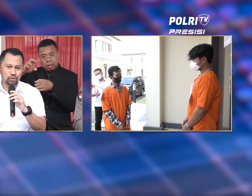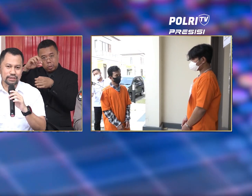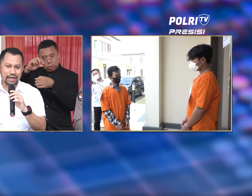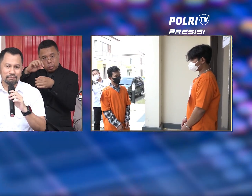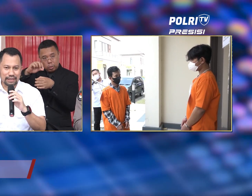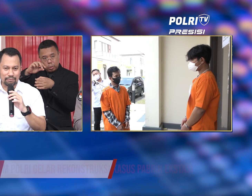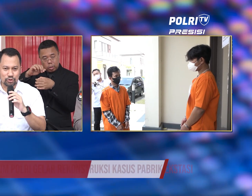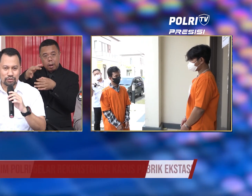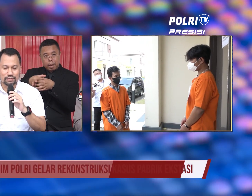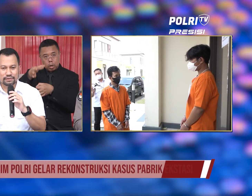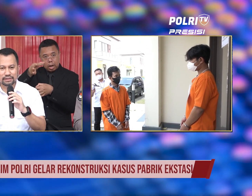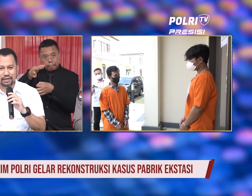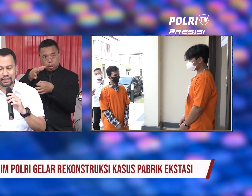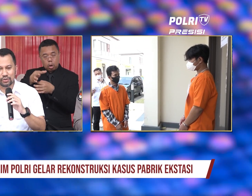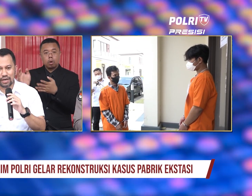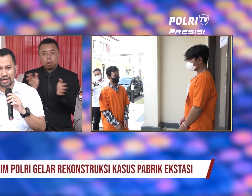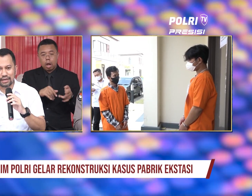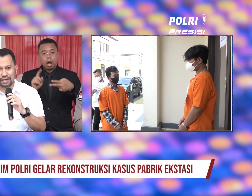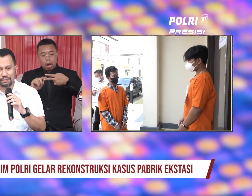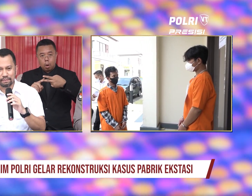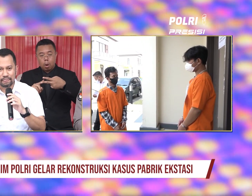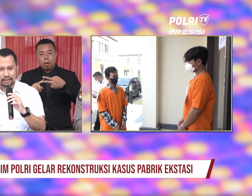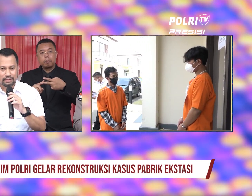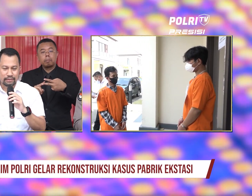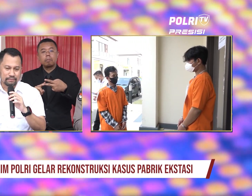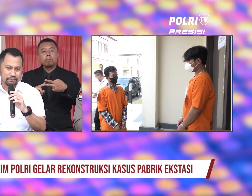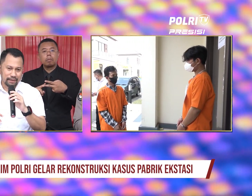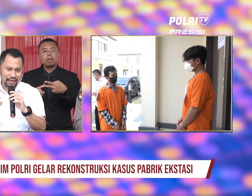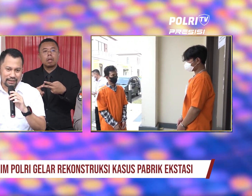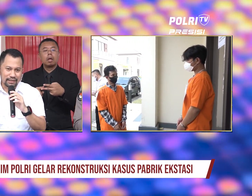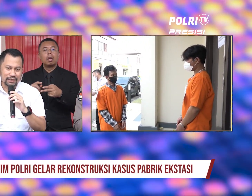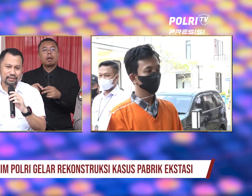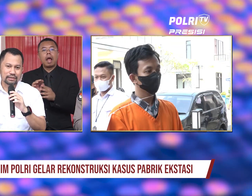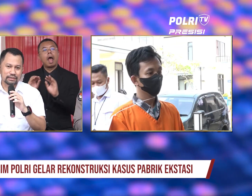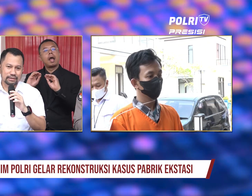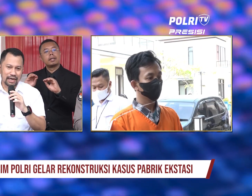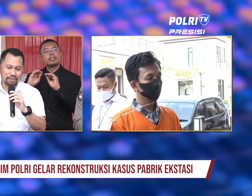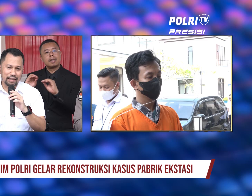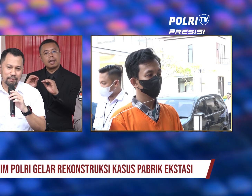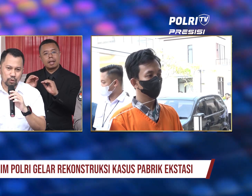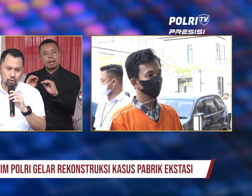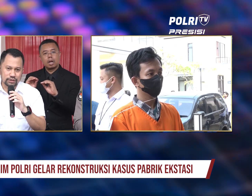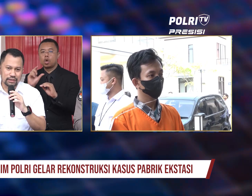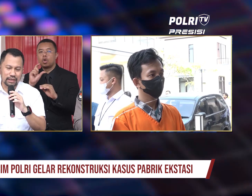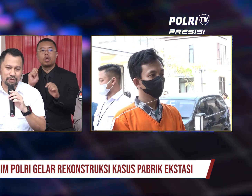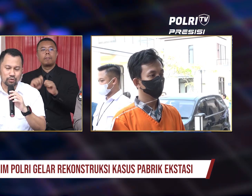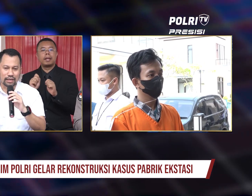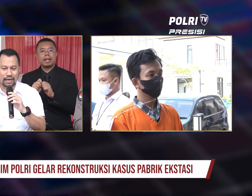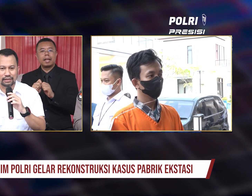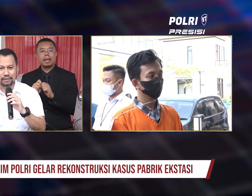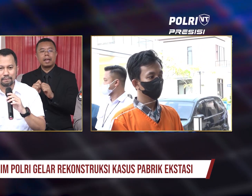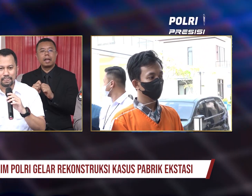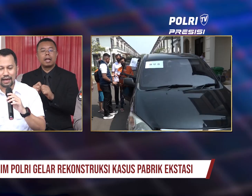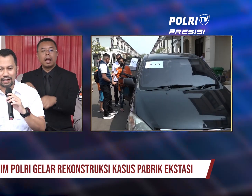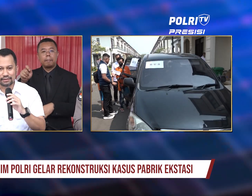bahan baku ke dalam kapsul, dan yang kedua adalah melatih dalam hal memproduksi dengan